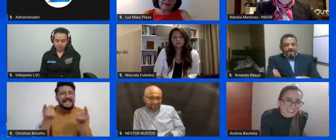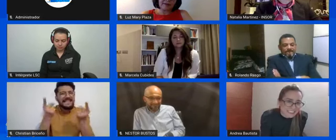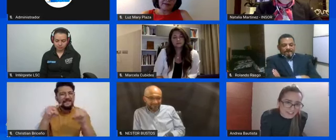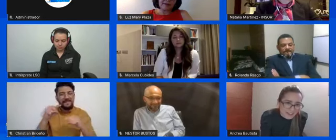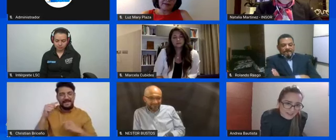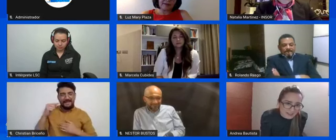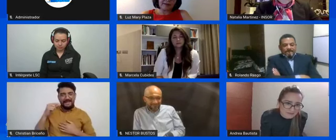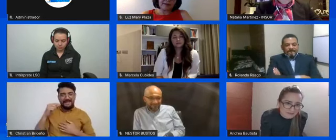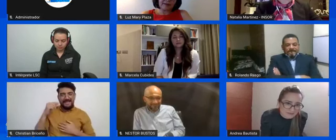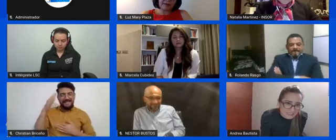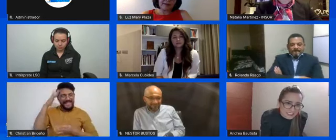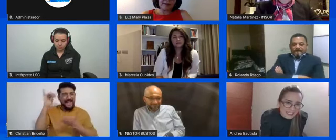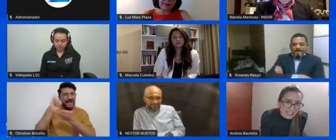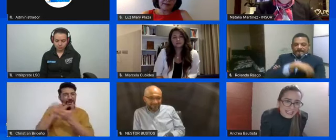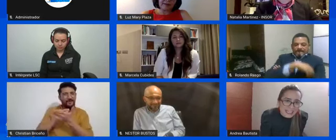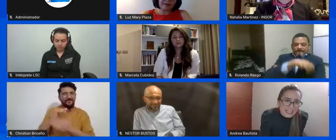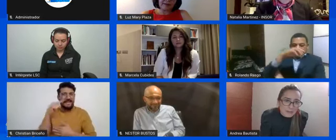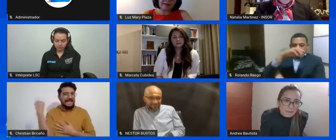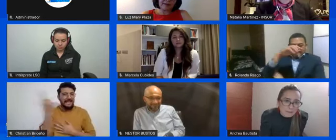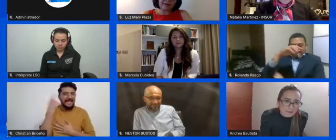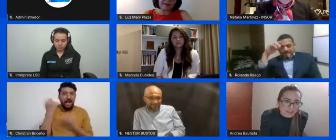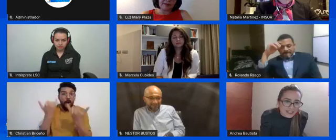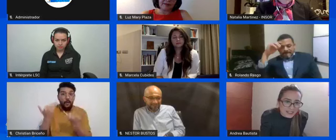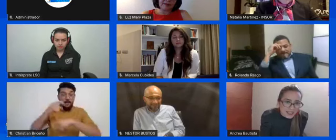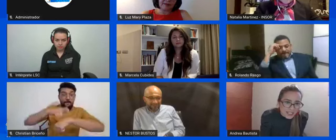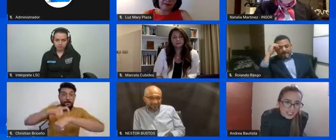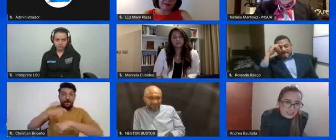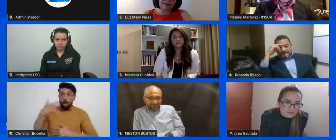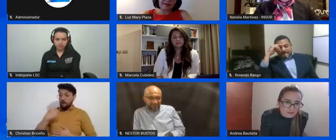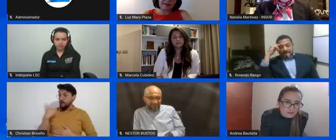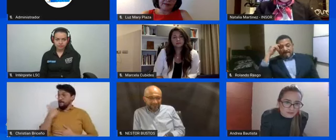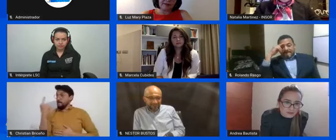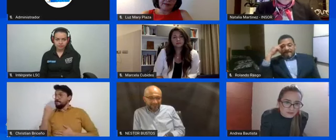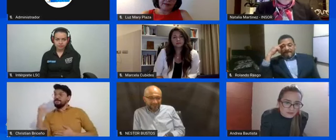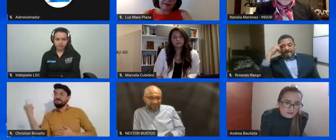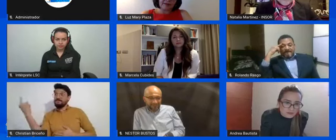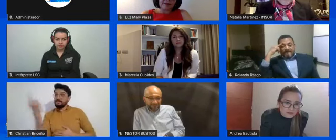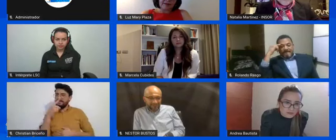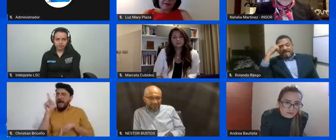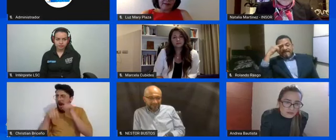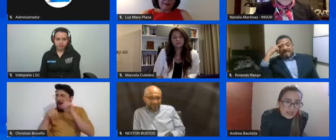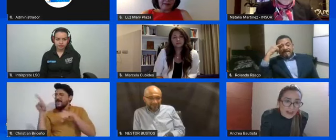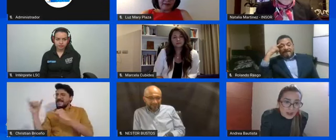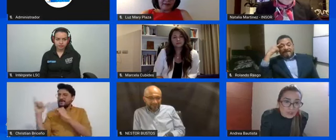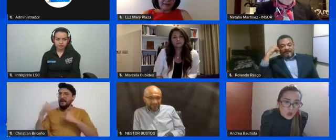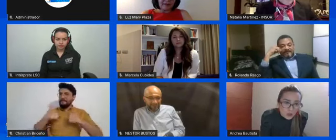tenía muy claro qué era el INSOR, a esa edad no sabía qué significaba, ¿sí? Creo que